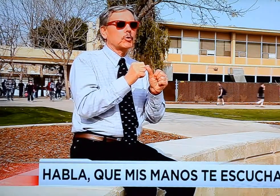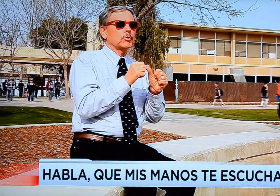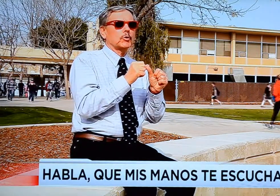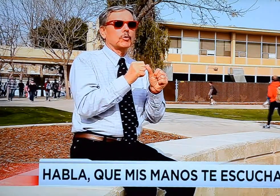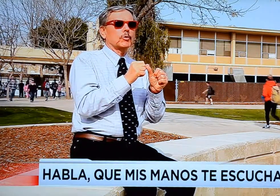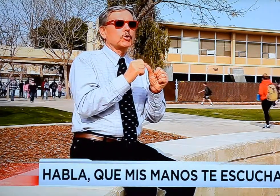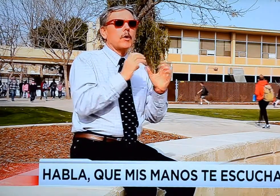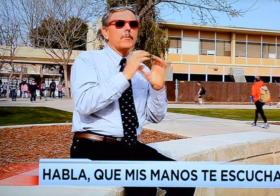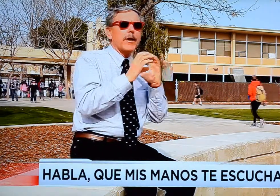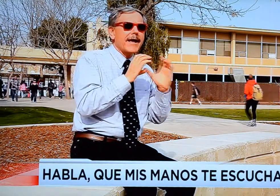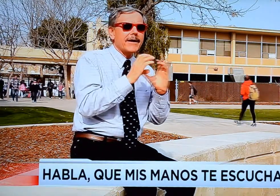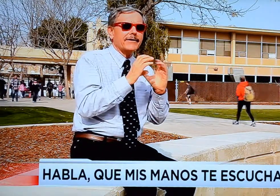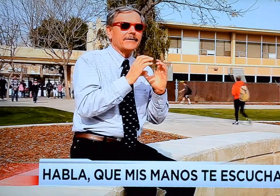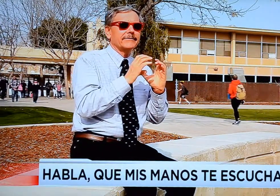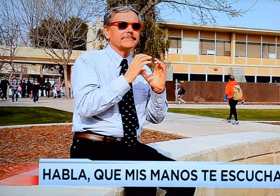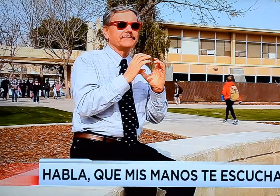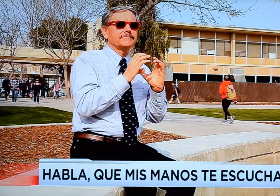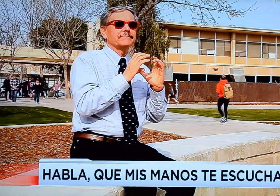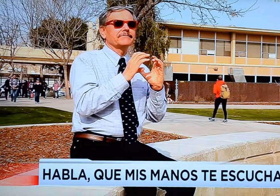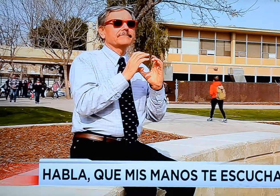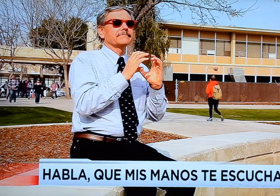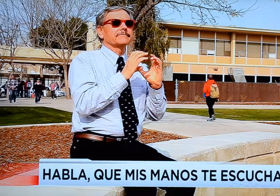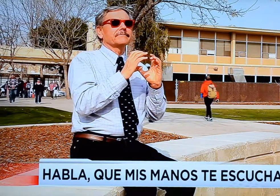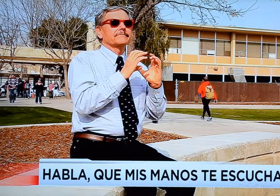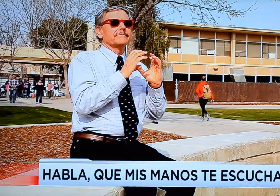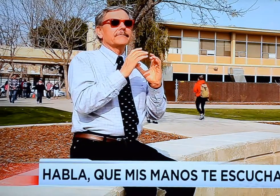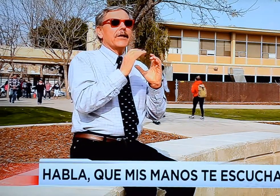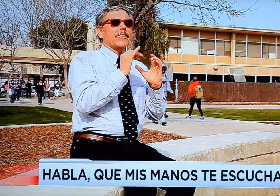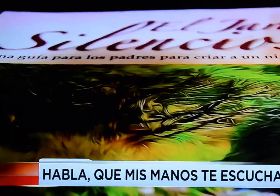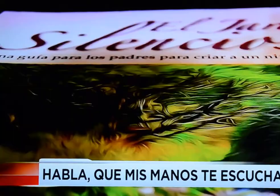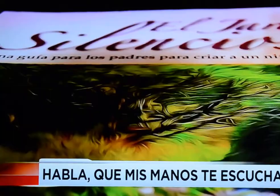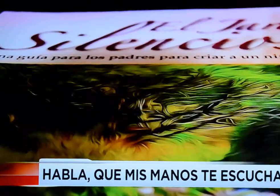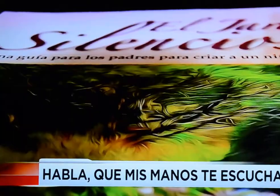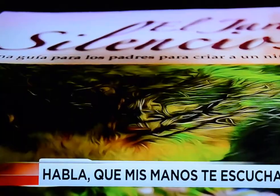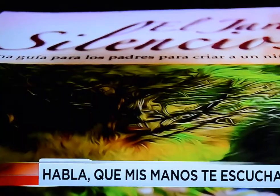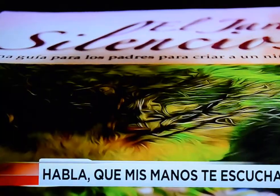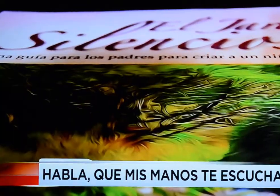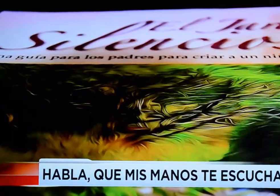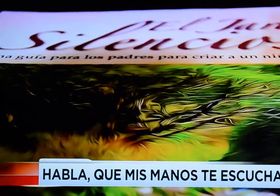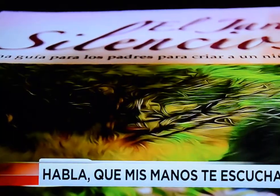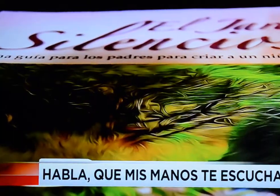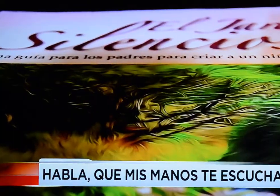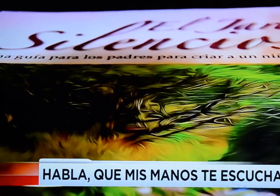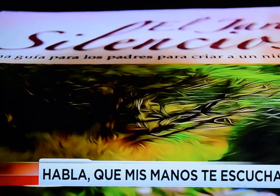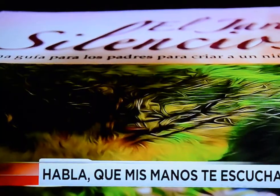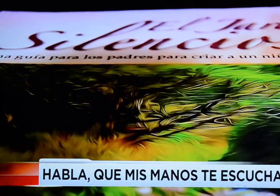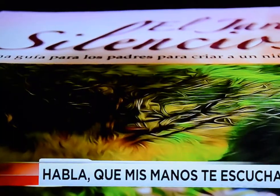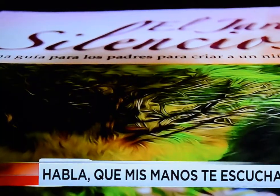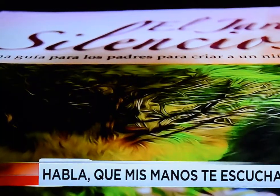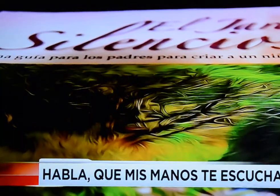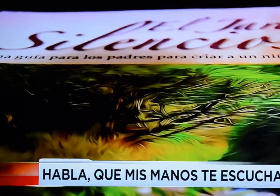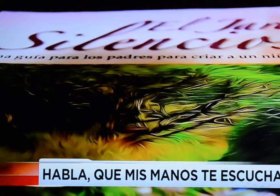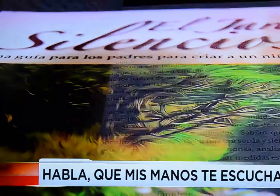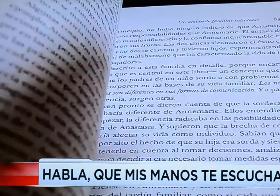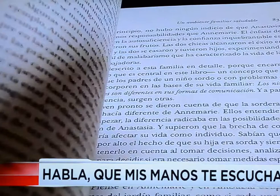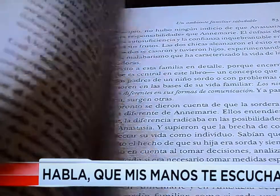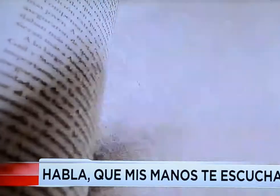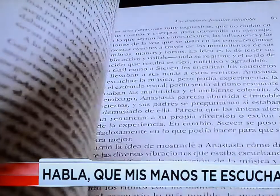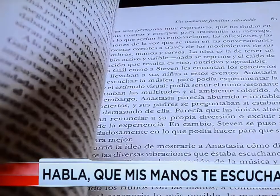que sepan lo importante que es la comunicación para ese niño. En su libro El Jardín Silencioso, traducido al español y disponible también en audio,